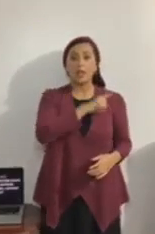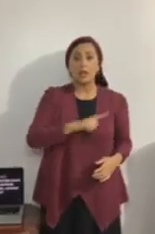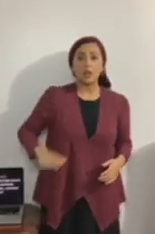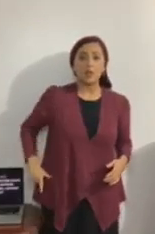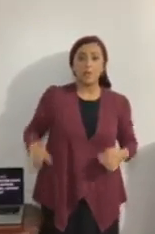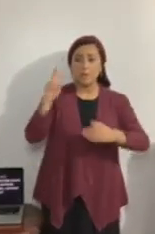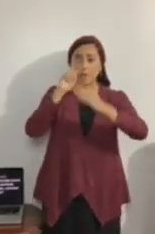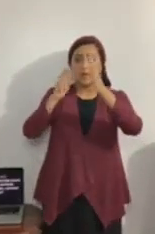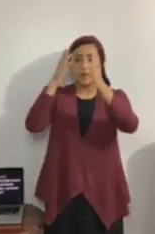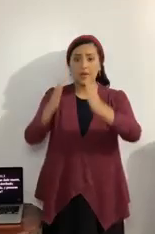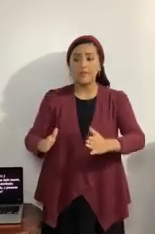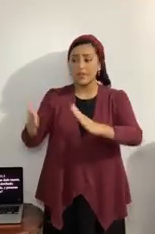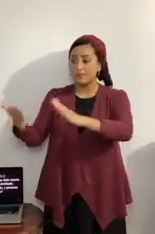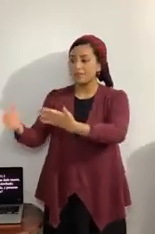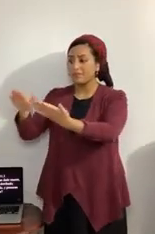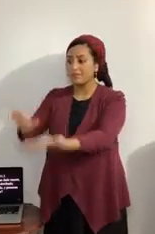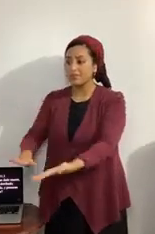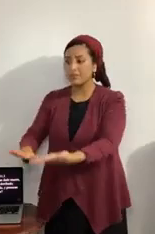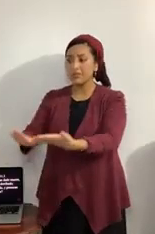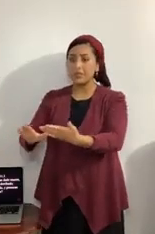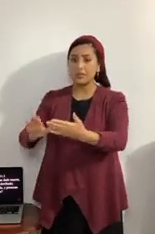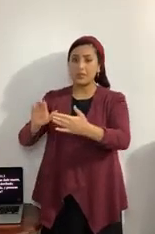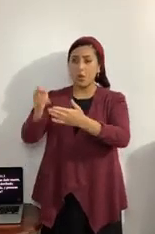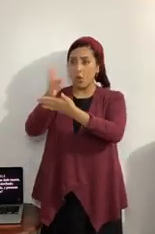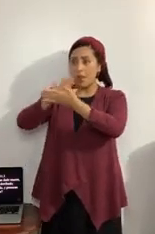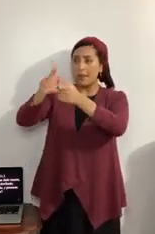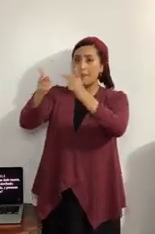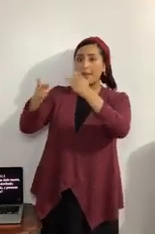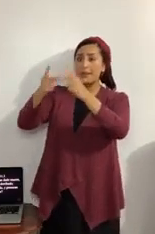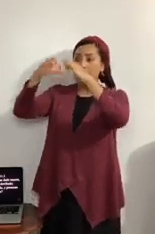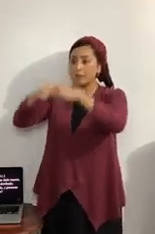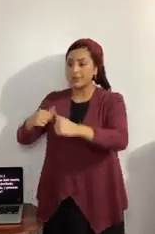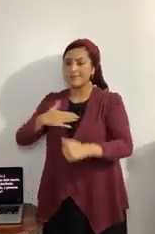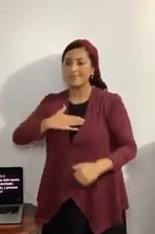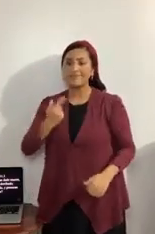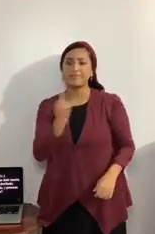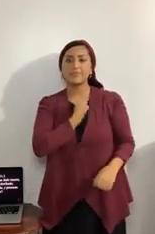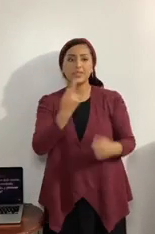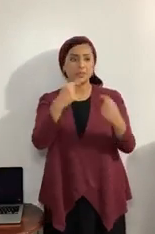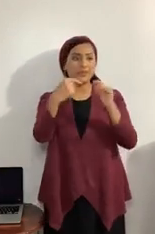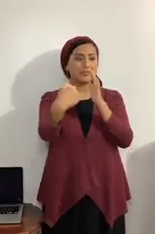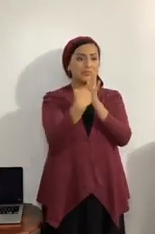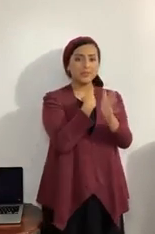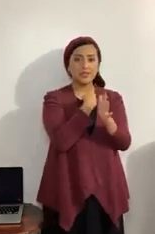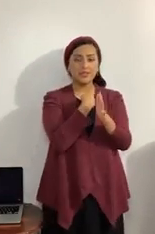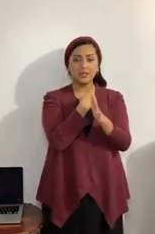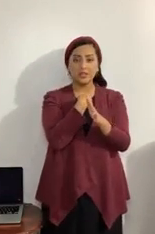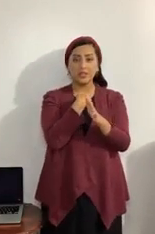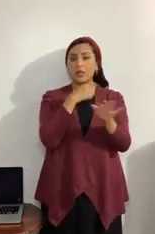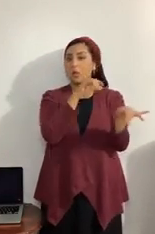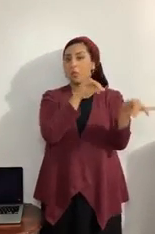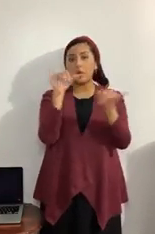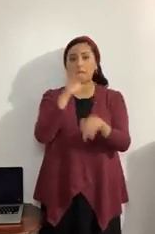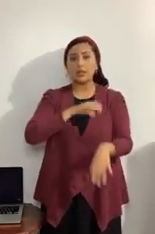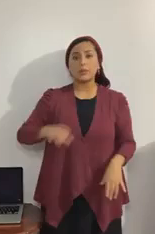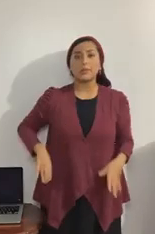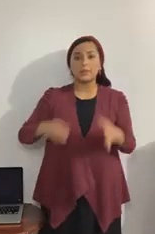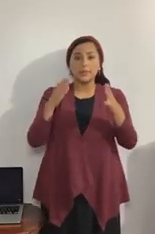dado muerte y tus altares han derribado, y solo yo he quedado y procuran matarme? Eso es lo que hace la cristiandad.